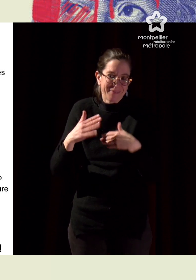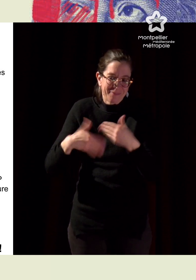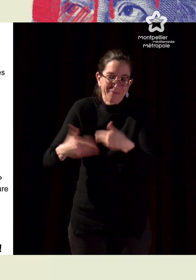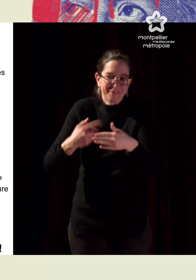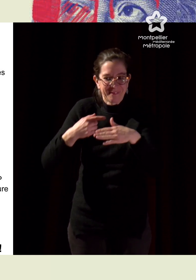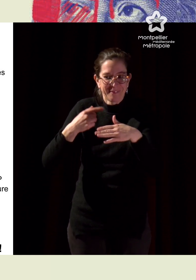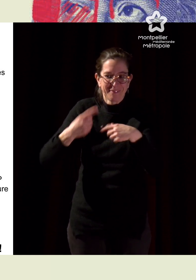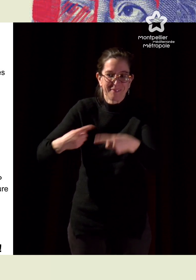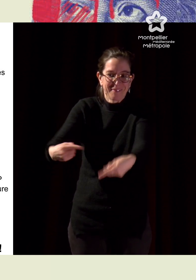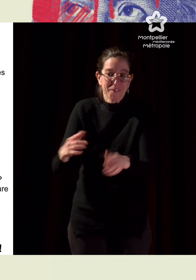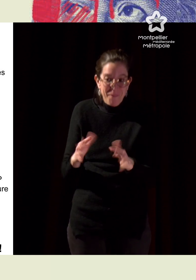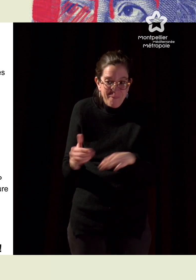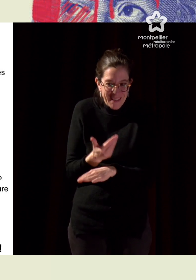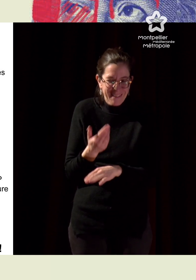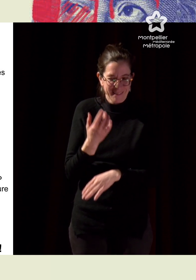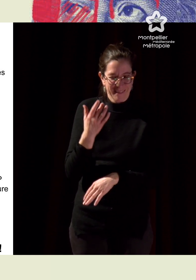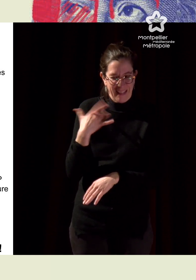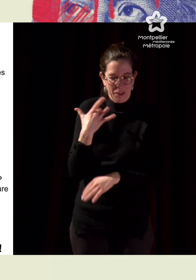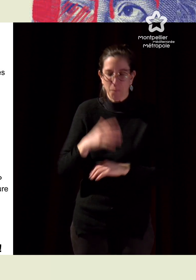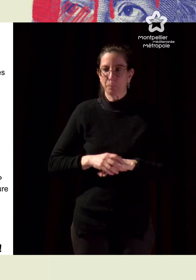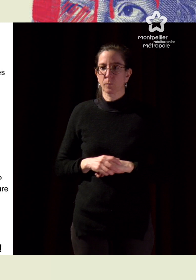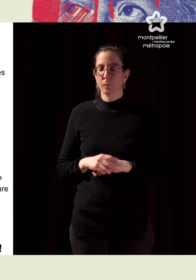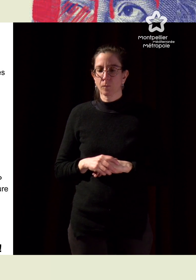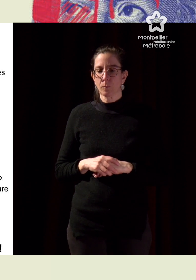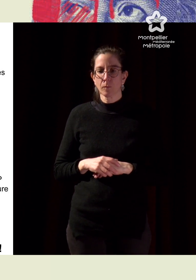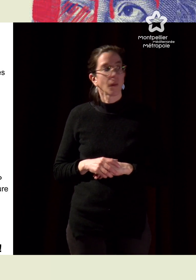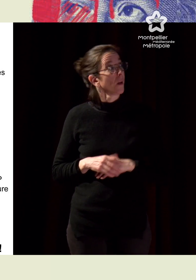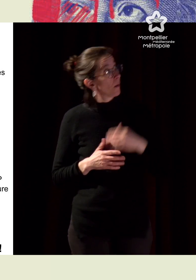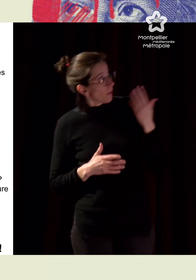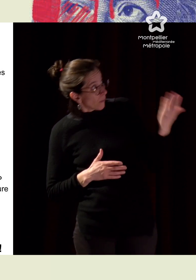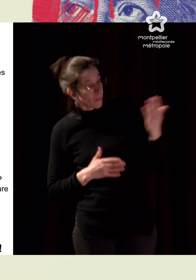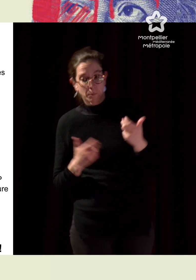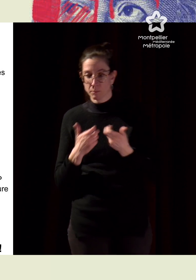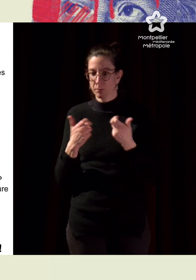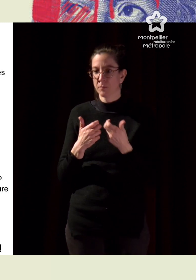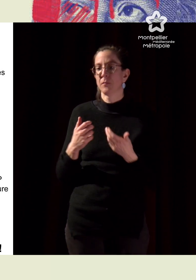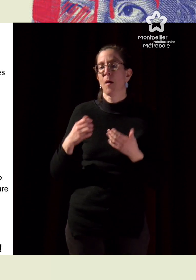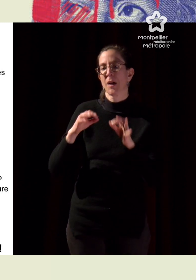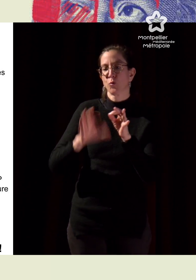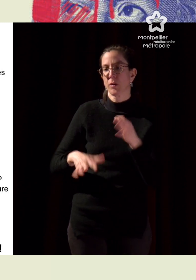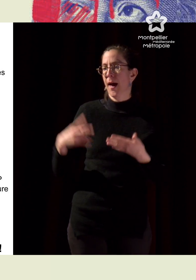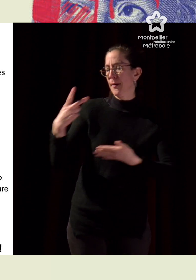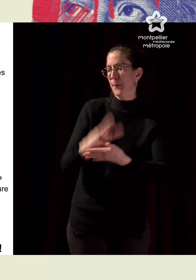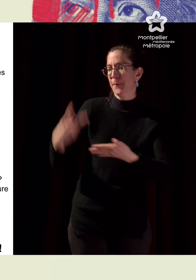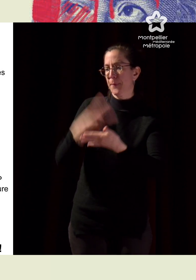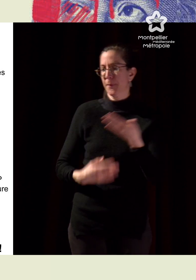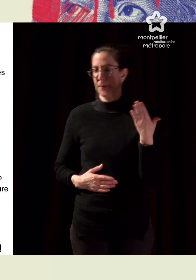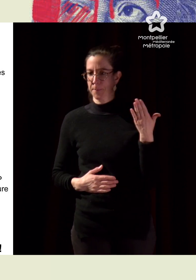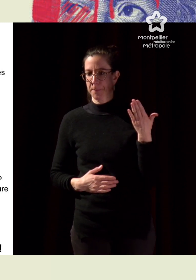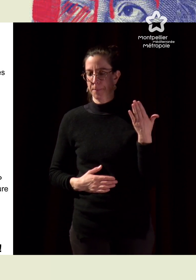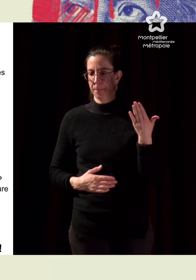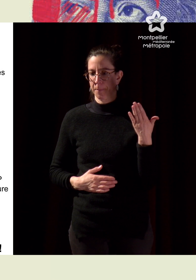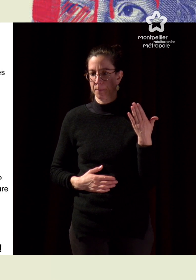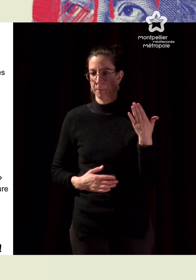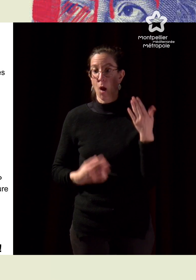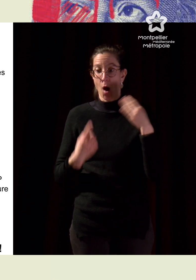a fait en premier, c'est de faire des grands schémas comme ça. Vous avez le passé en haut, le présent en bas, et grosso modo, ça raconte